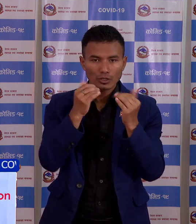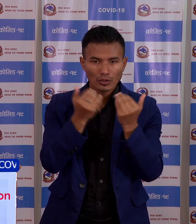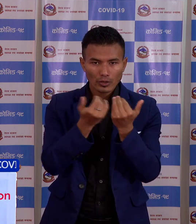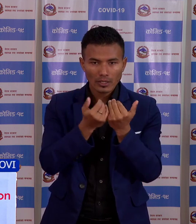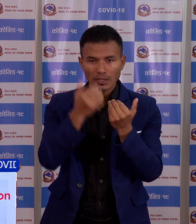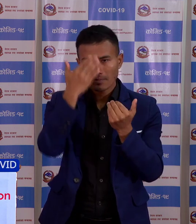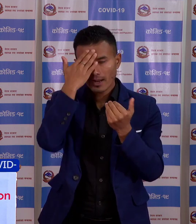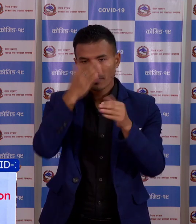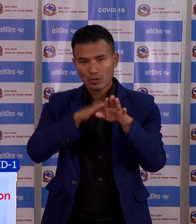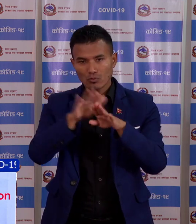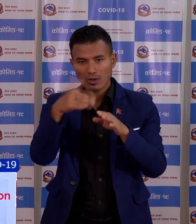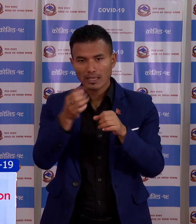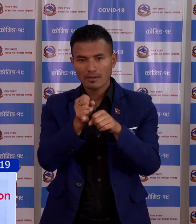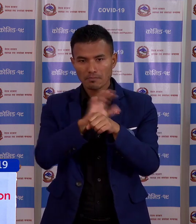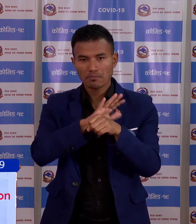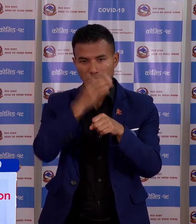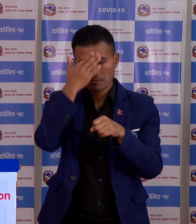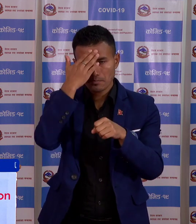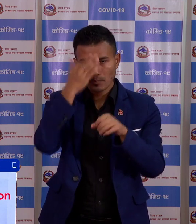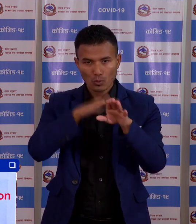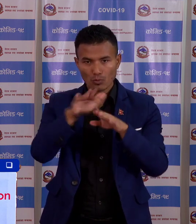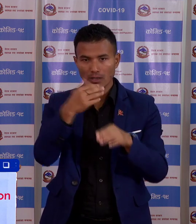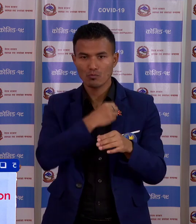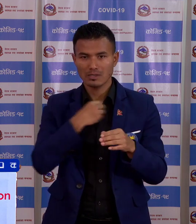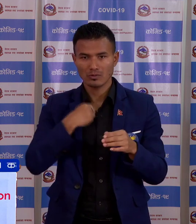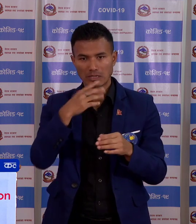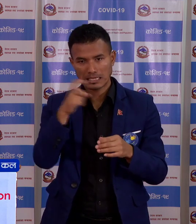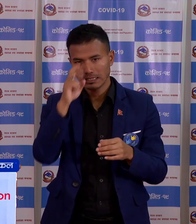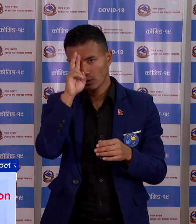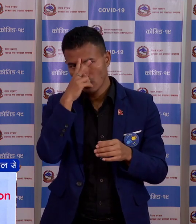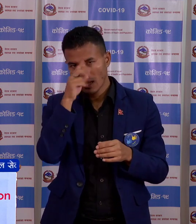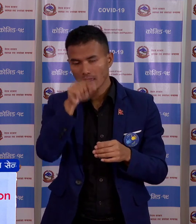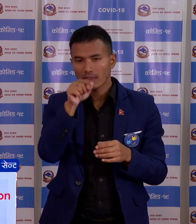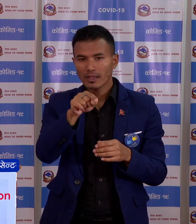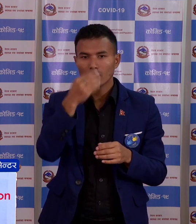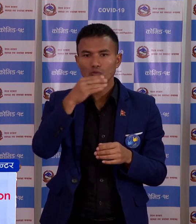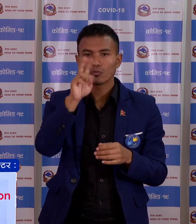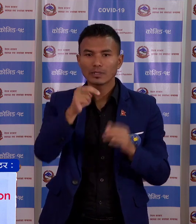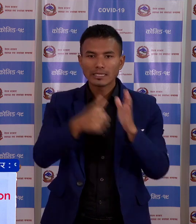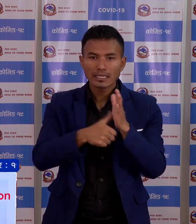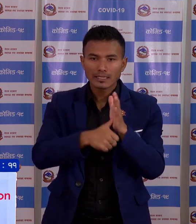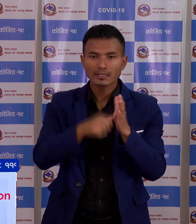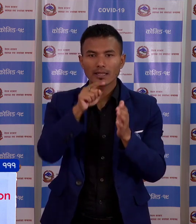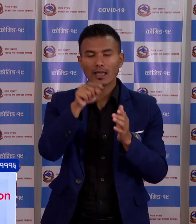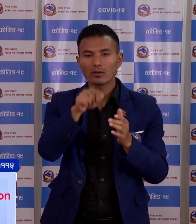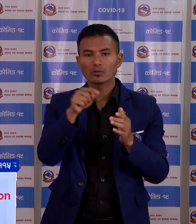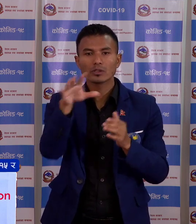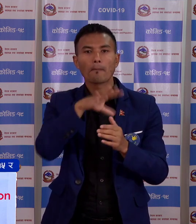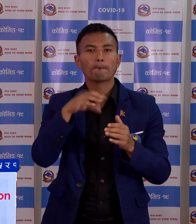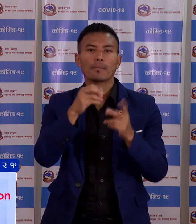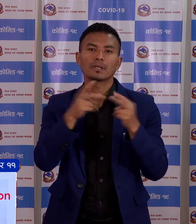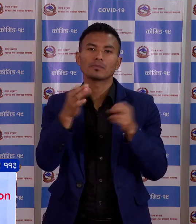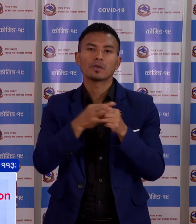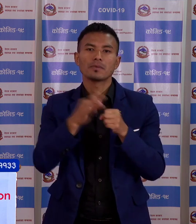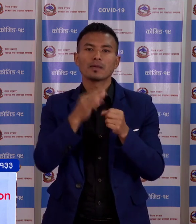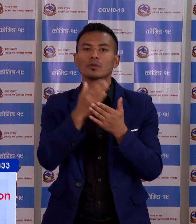लाई, संक्रमीत हरू लाई, उपचार को लागी वा तेहां उनुपरने टेस्ट हरू तेहांको सबई किस्म